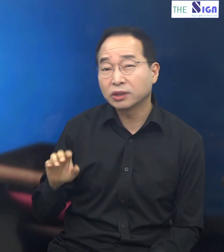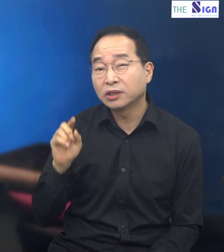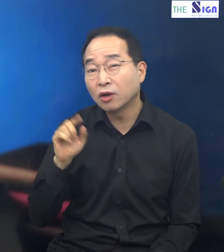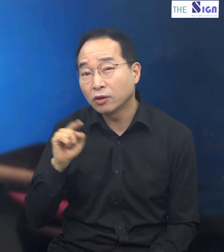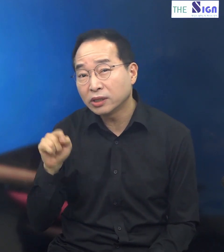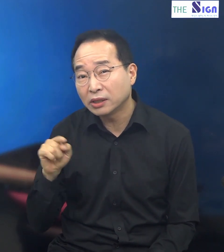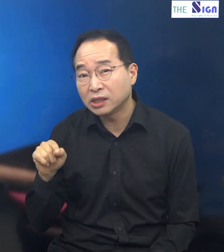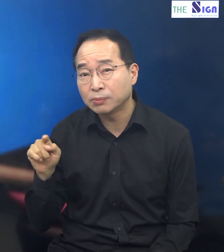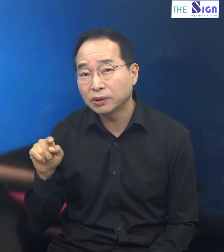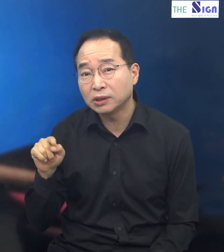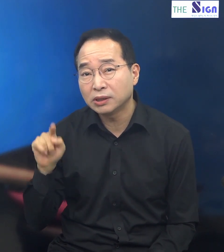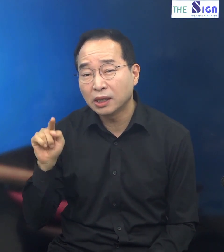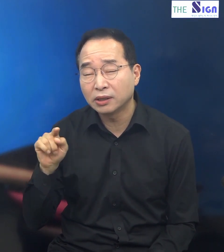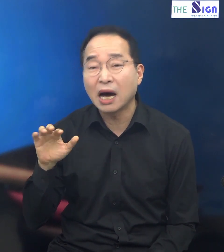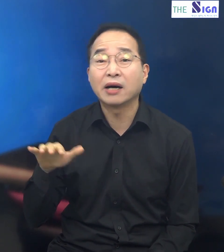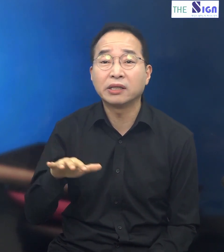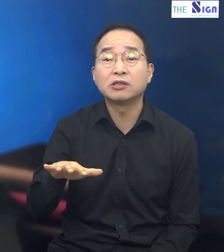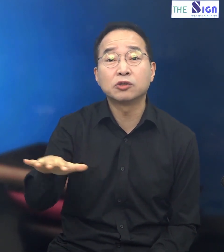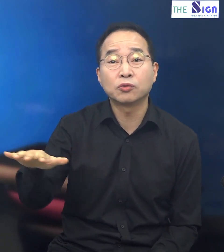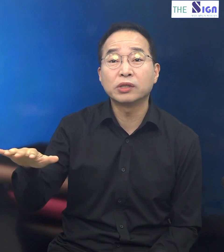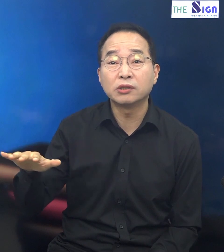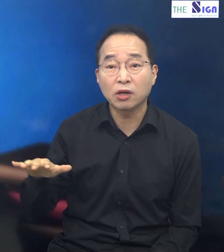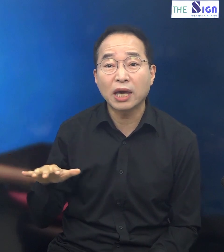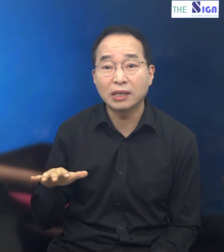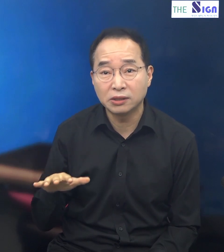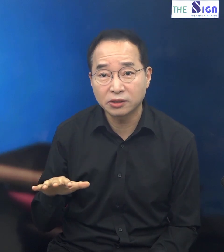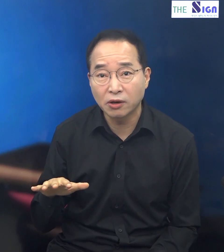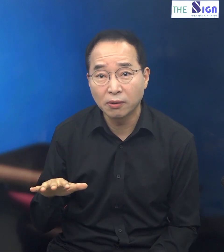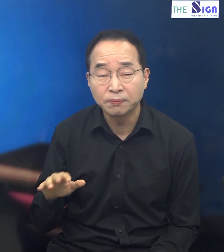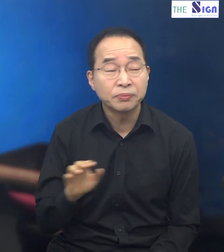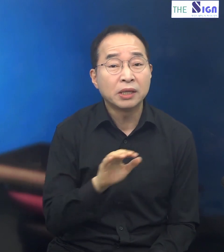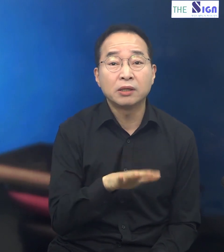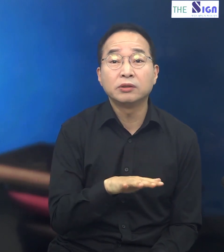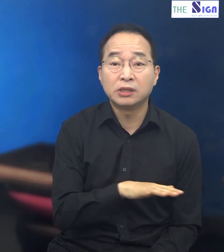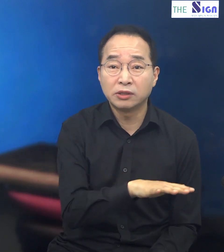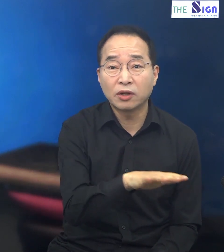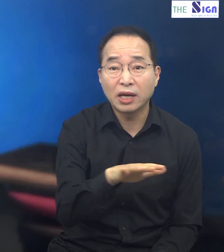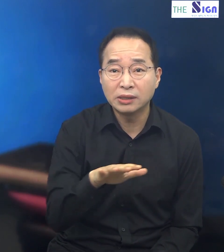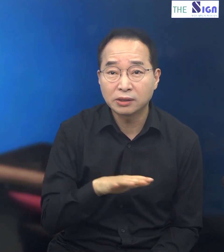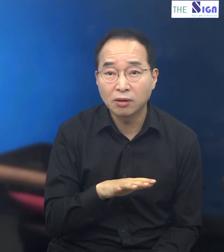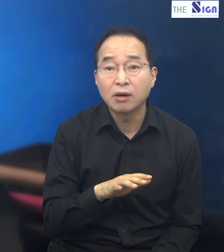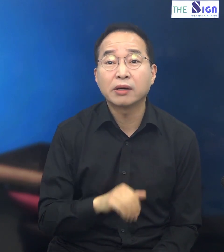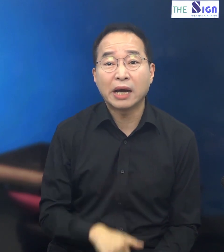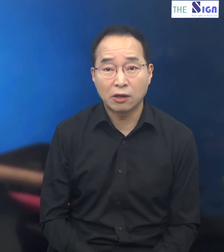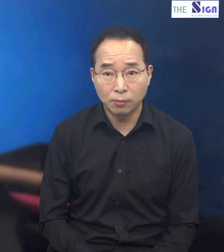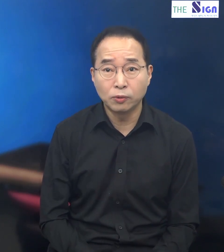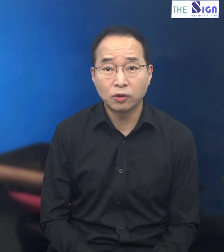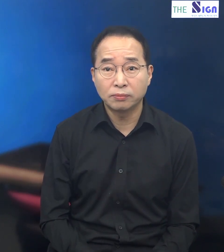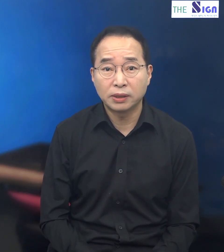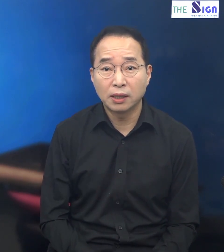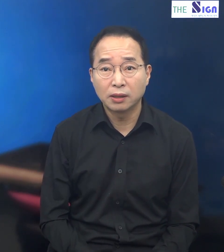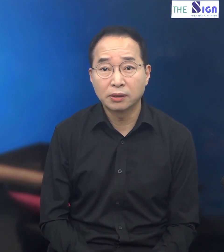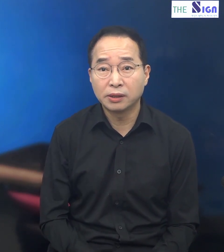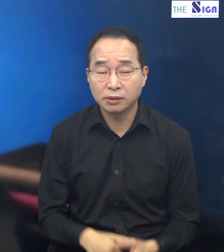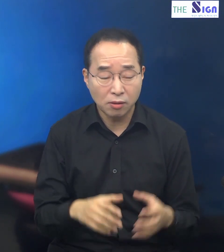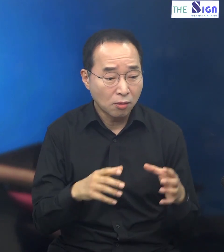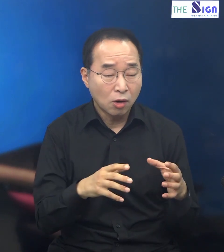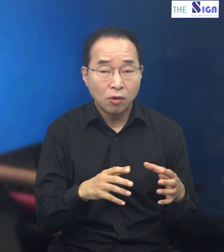그런 걸 한 70% 이상 할 때 대체적으로 이런 성향이 있어? 이런 성향이 있어? 라고 보는 겁니다. 그래서